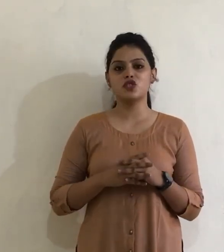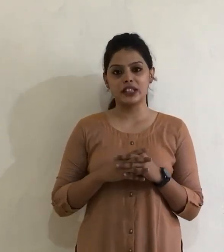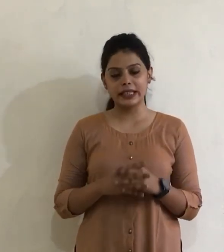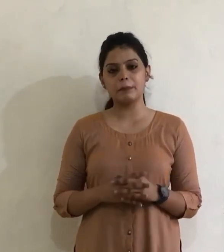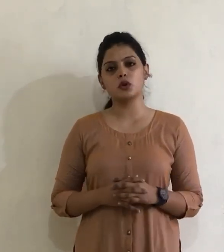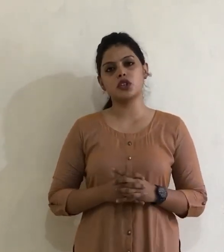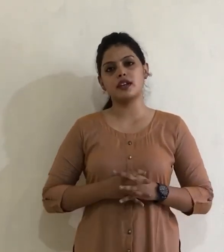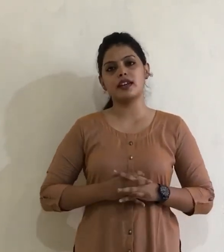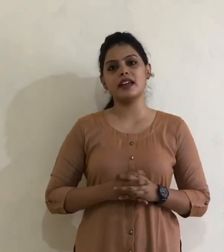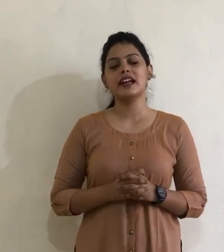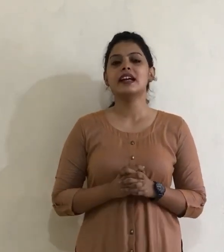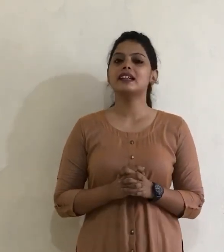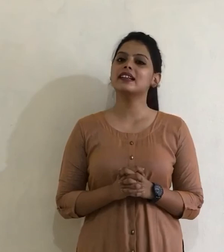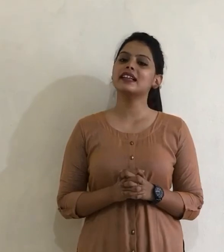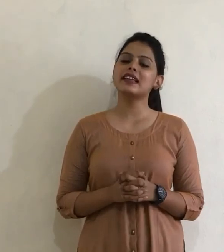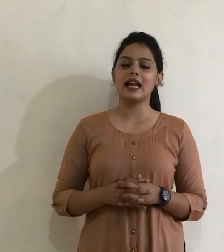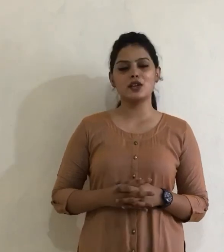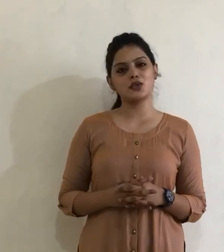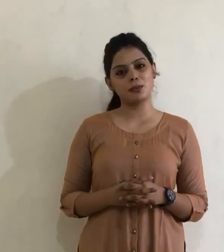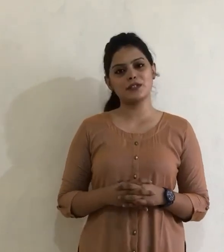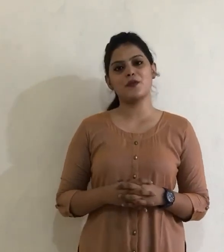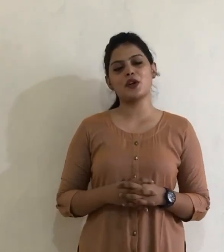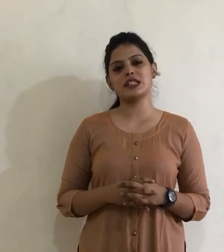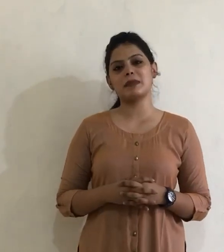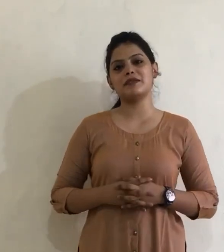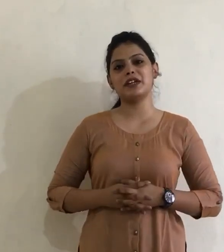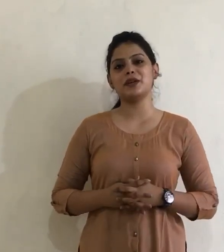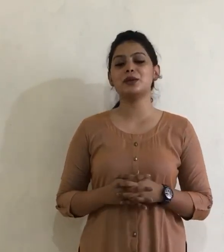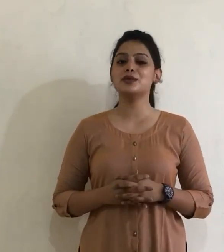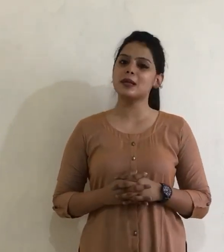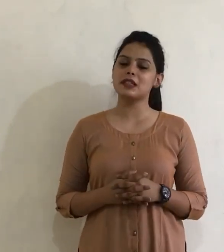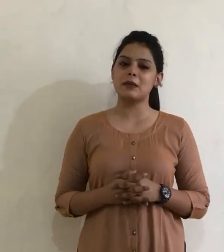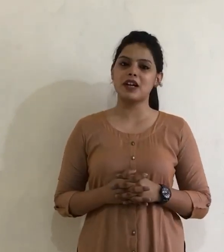जल्द ही पोस्ट करेंगे. Till then, thank you so much for watching my video. Do subscribe